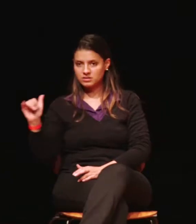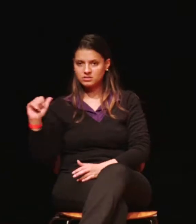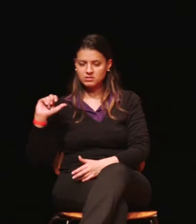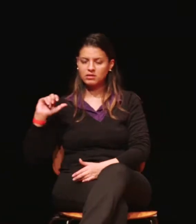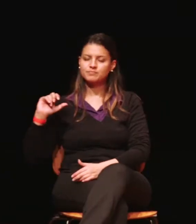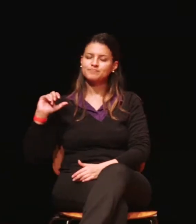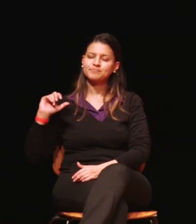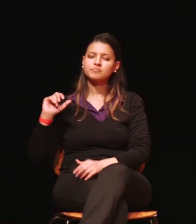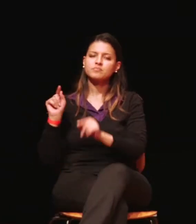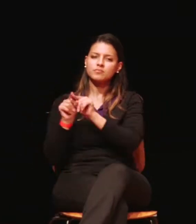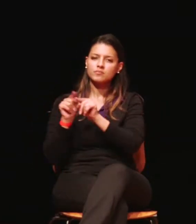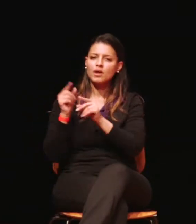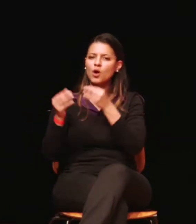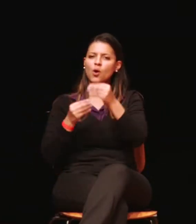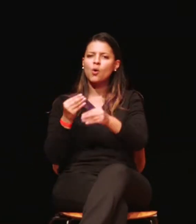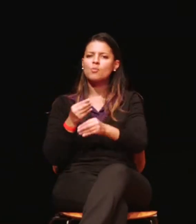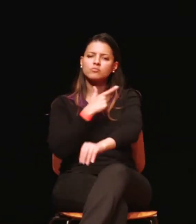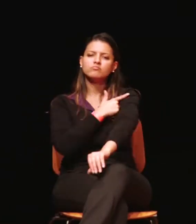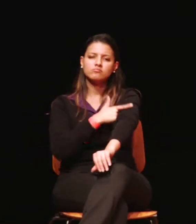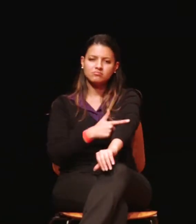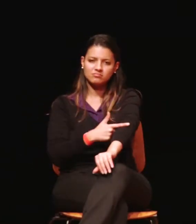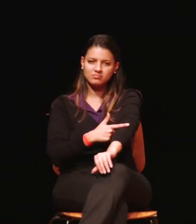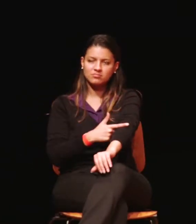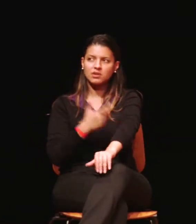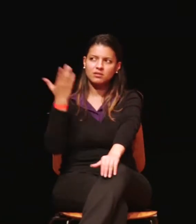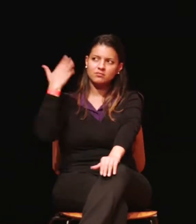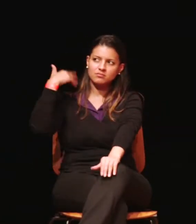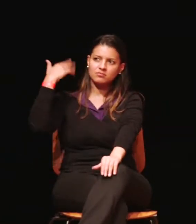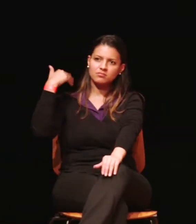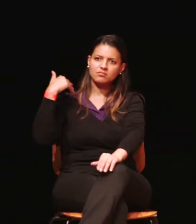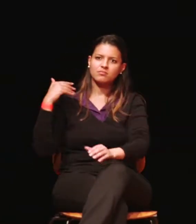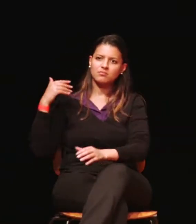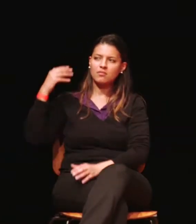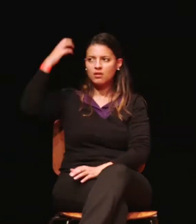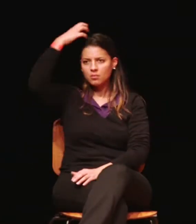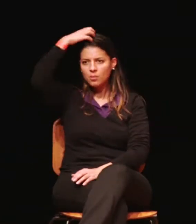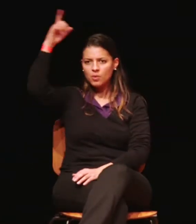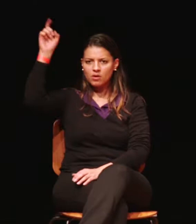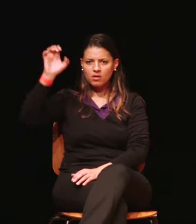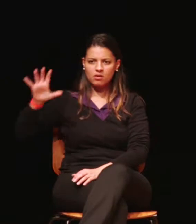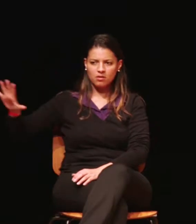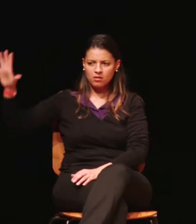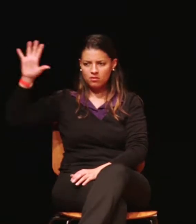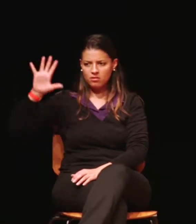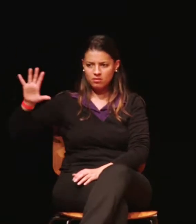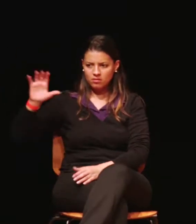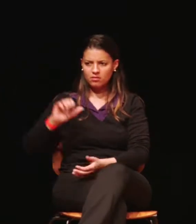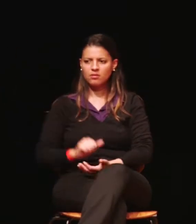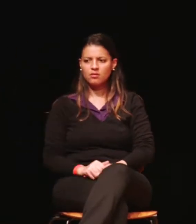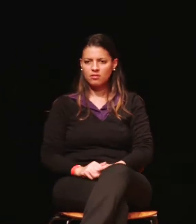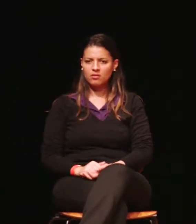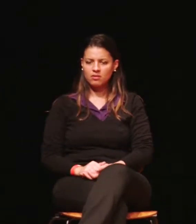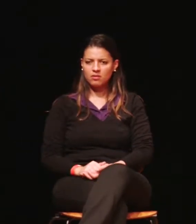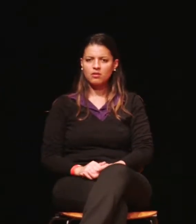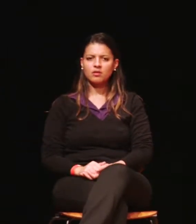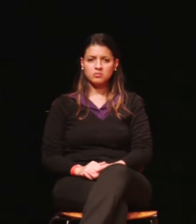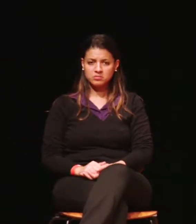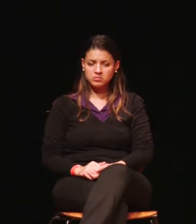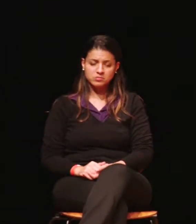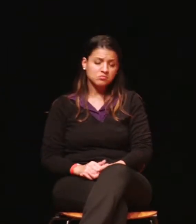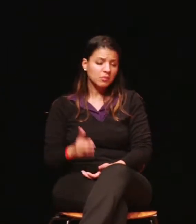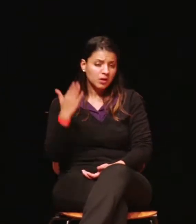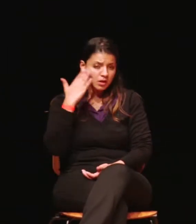disciplina ambicionado pelos estados monárquicos em formação na Europa. Essa noção de